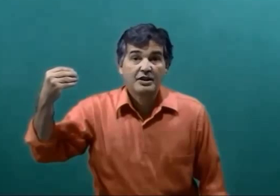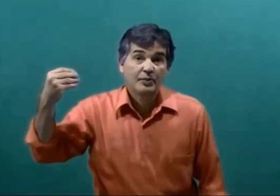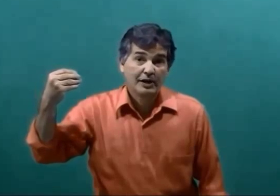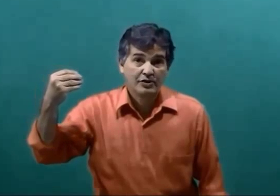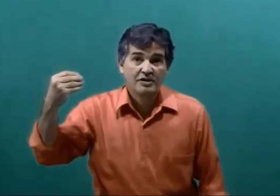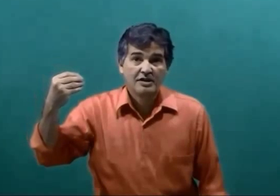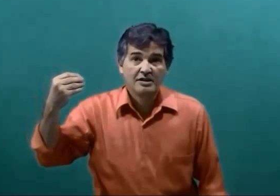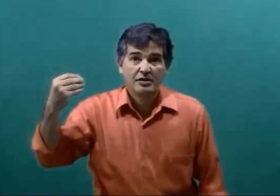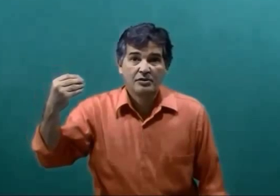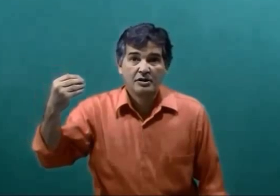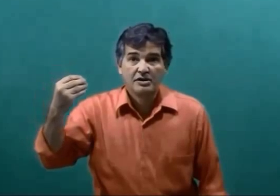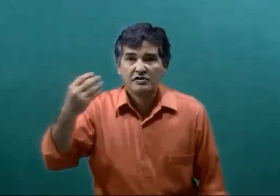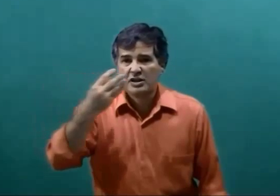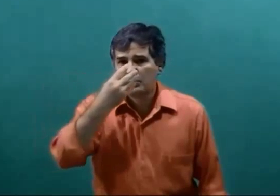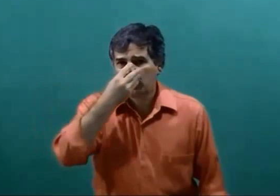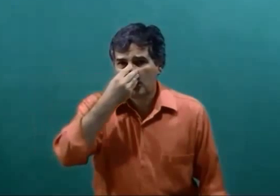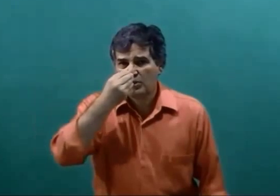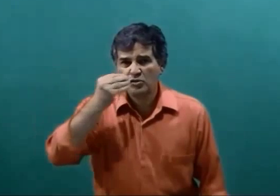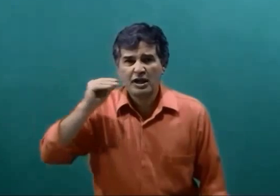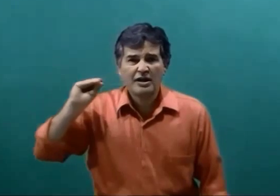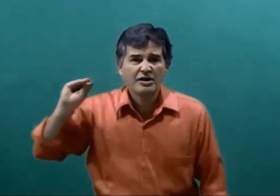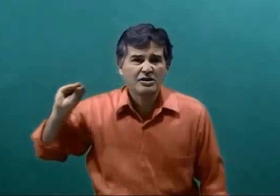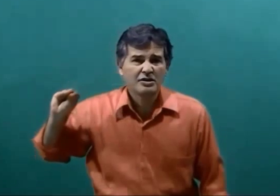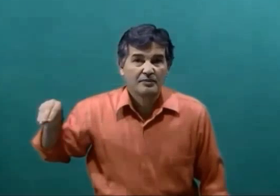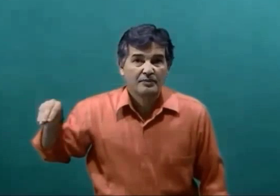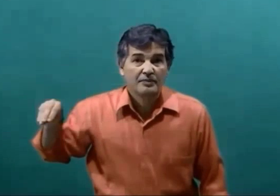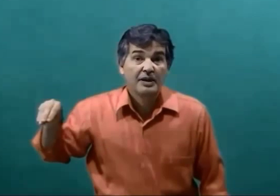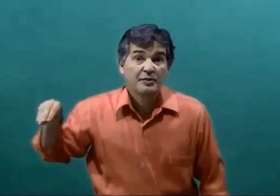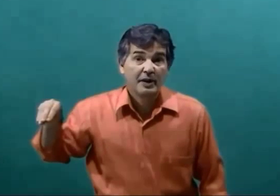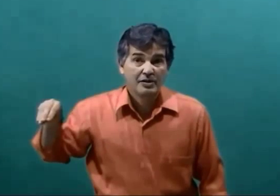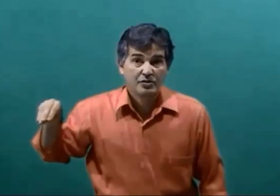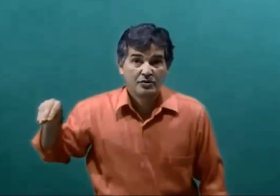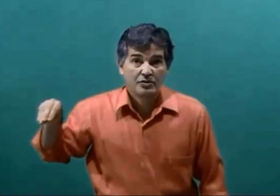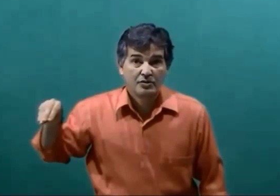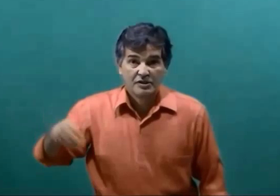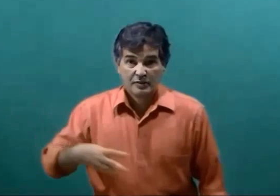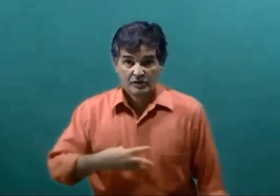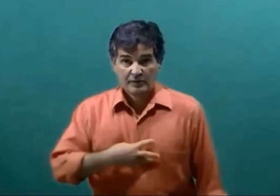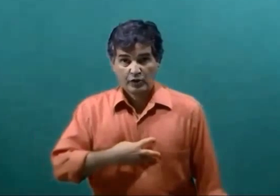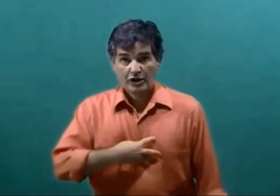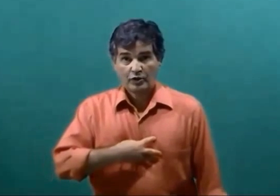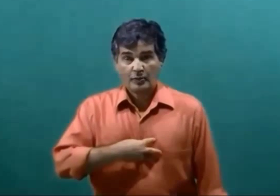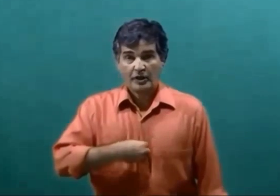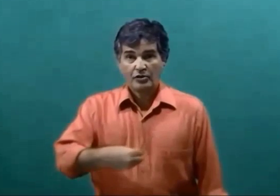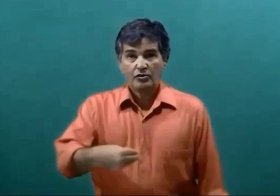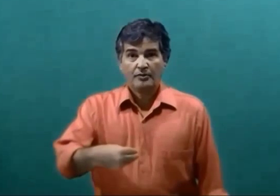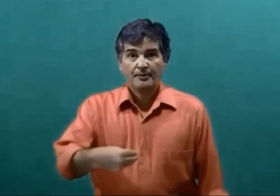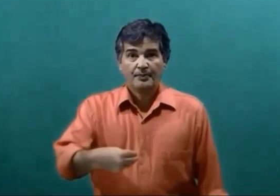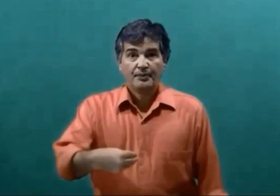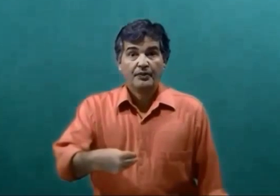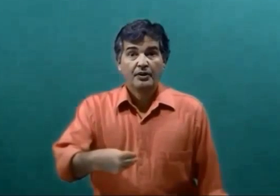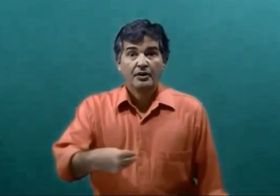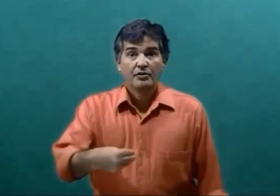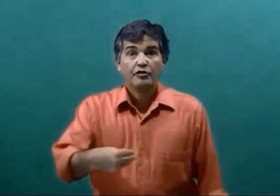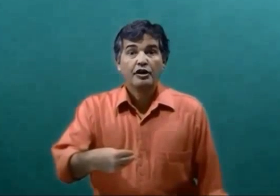Fazendo por associação, se você puxar do nariz, desprezo. Se você puxar do peito,